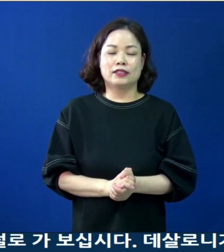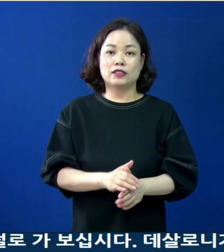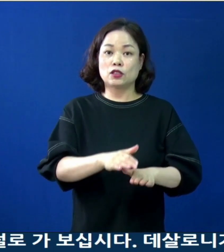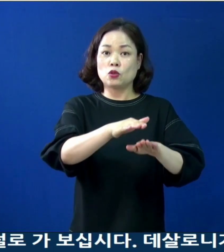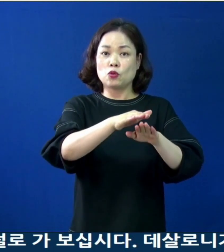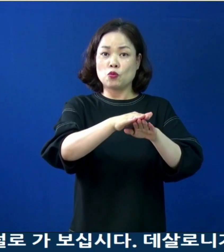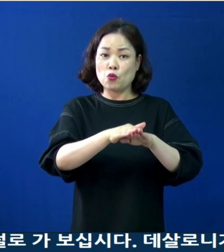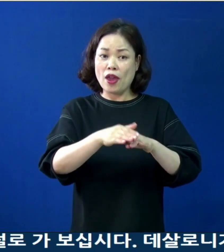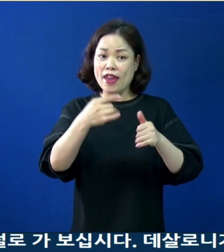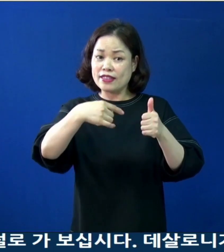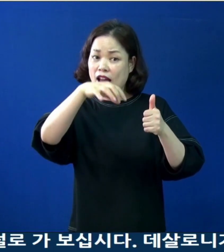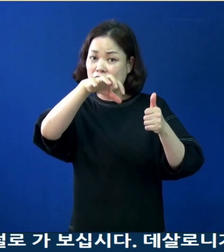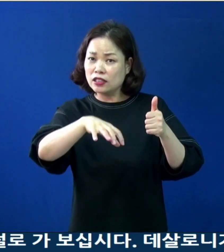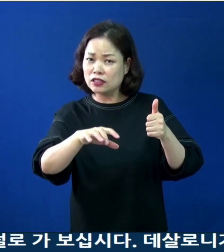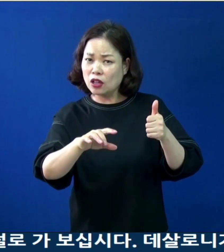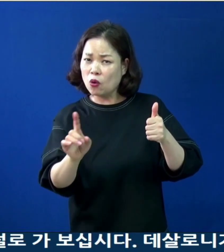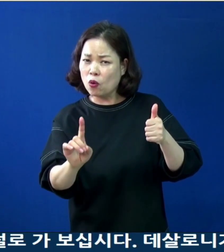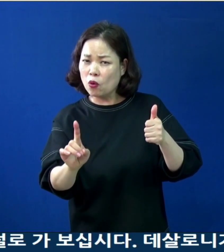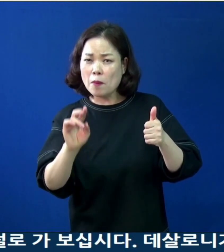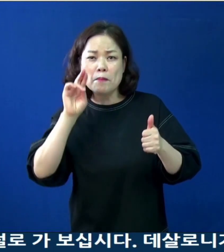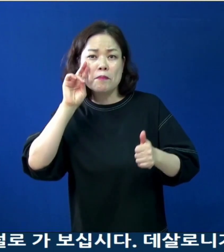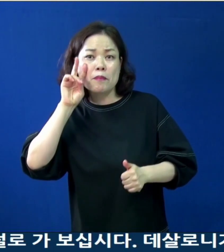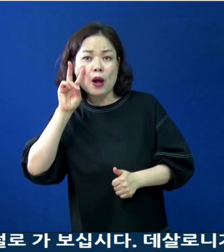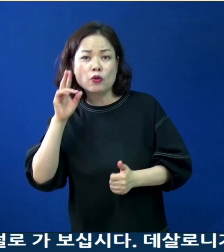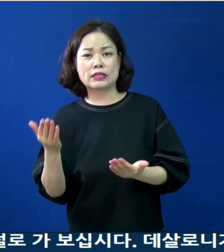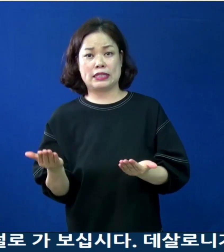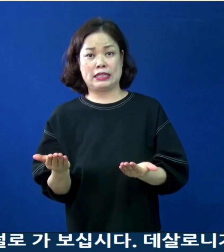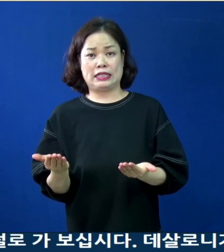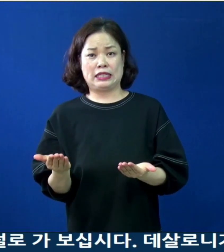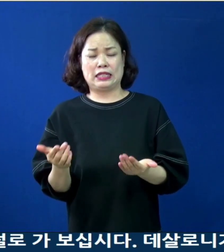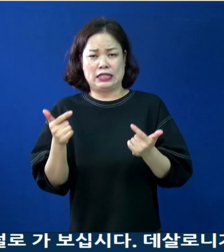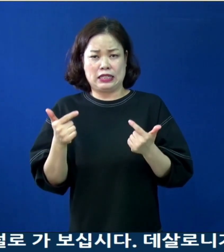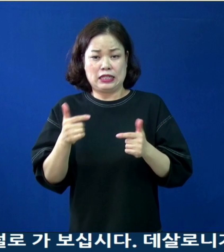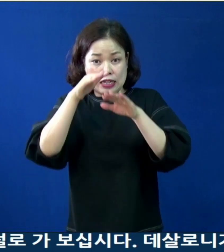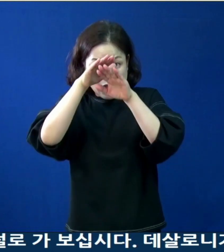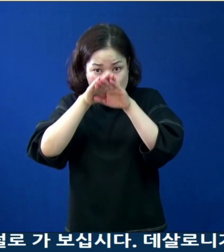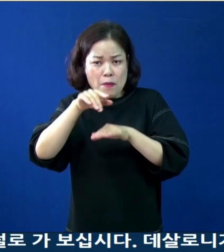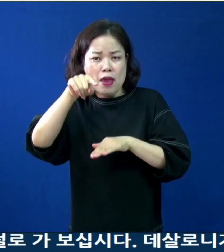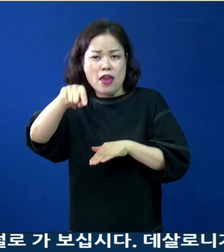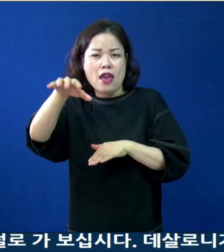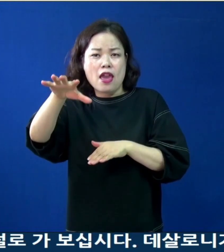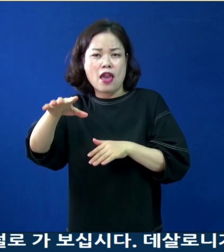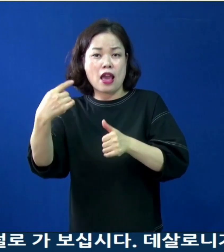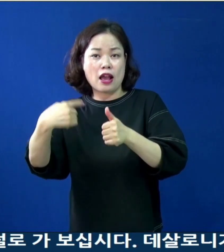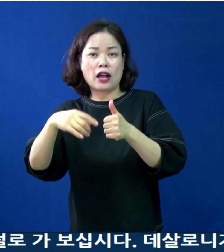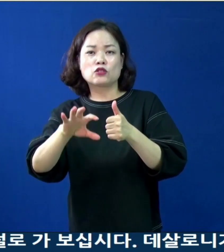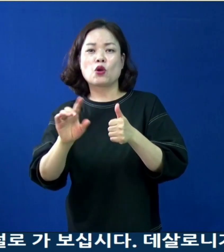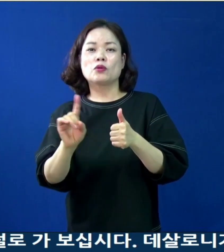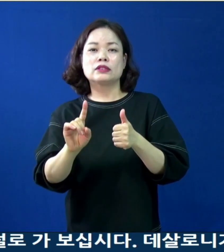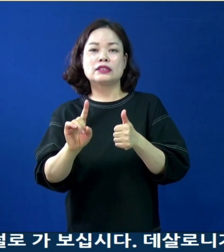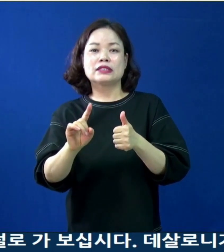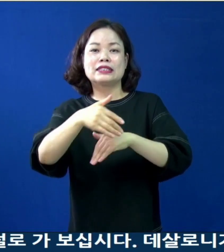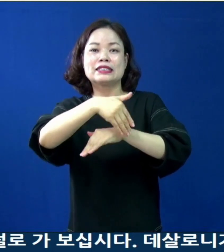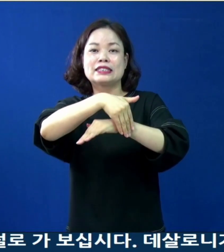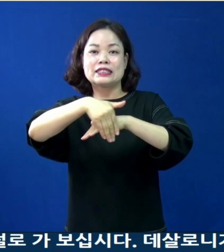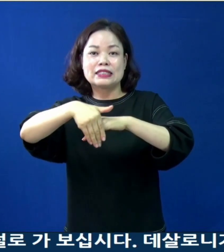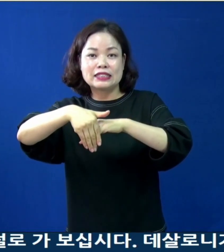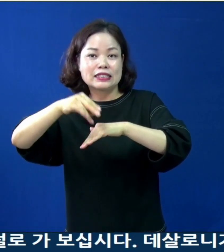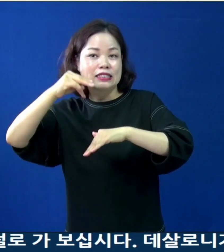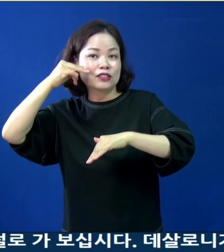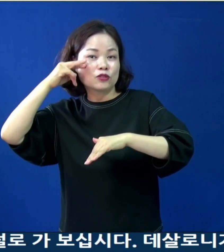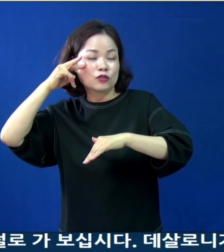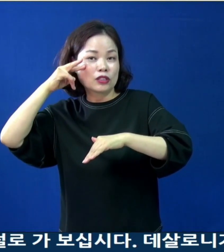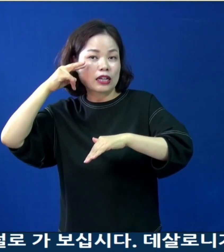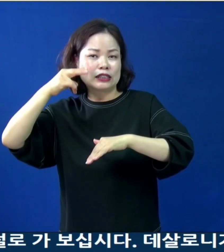회당에서 바울은 어떤 일을 하냐면, 늘 회당에 가면요, 바울의 전략이 뭐냐면 구약